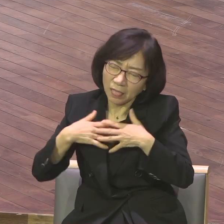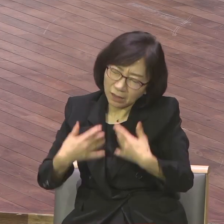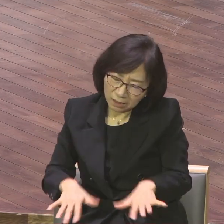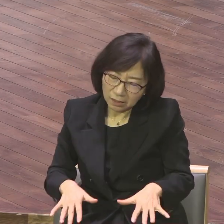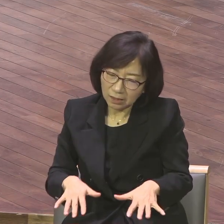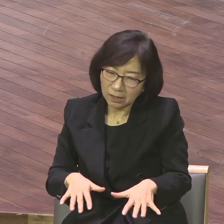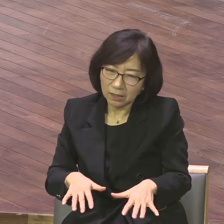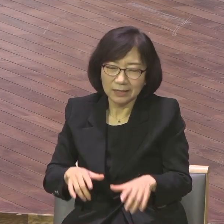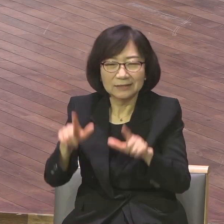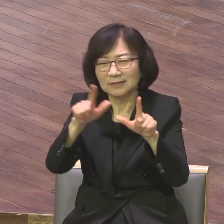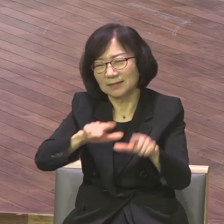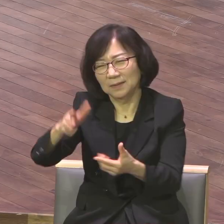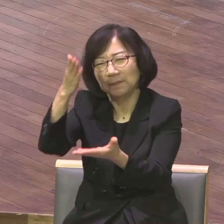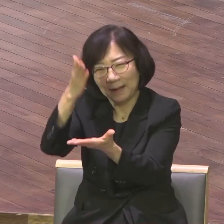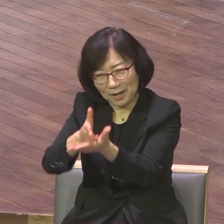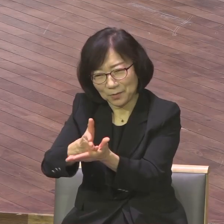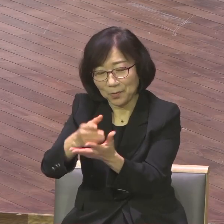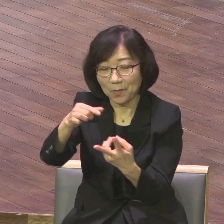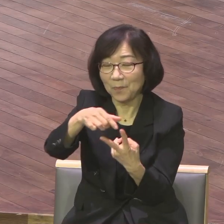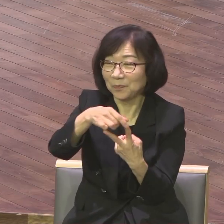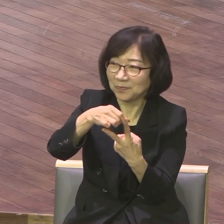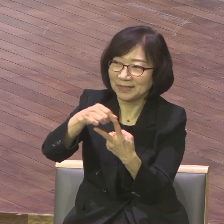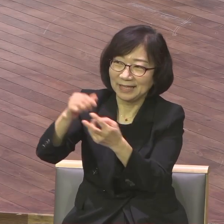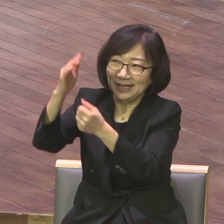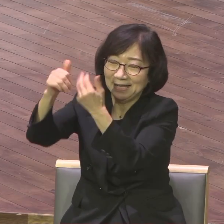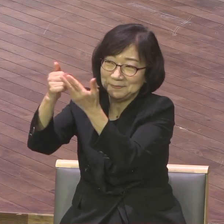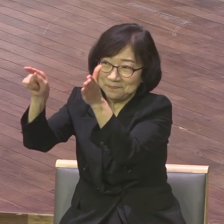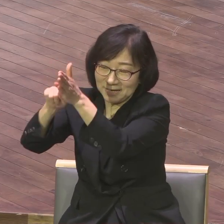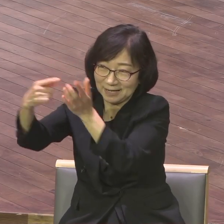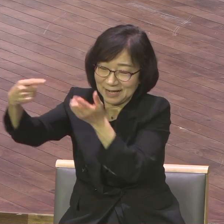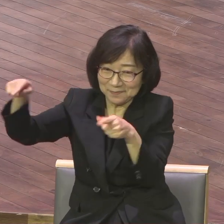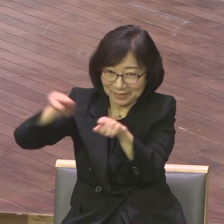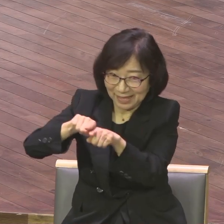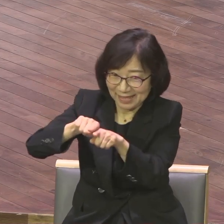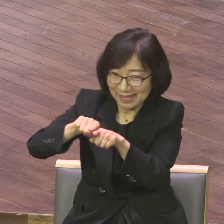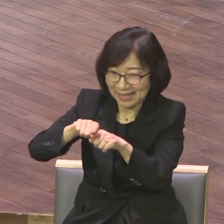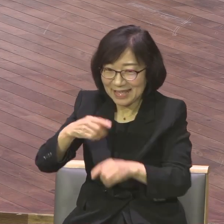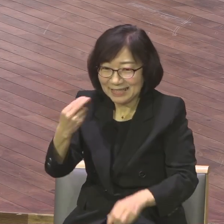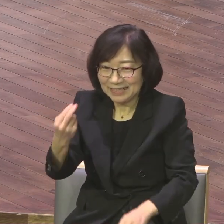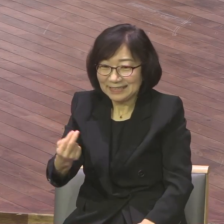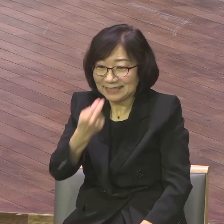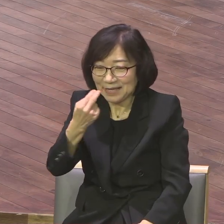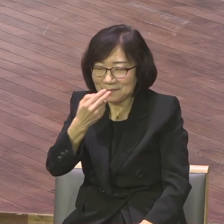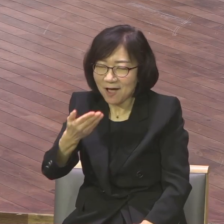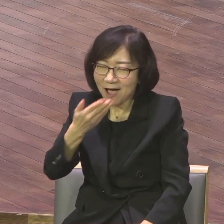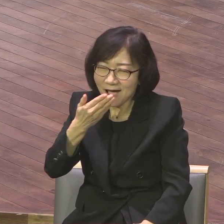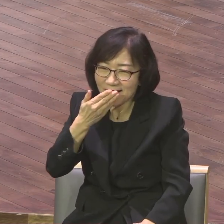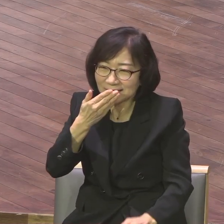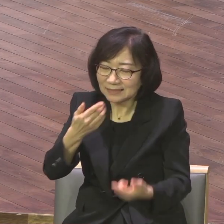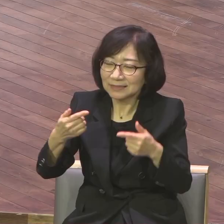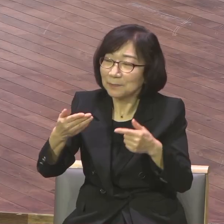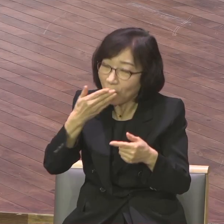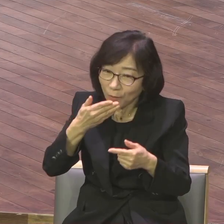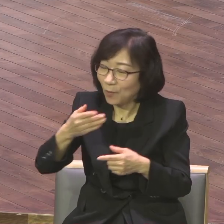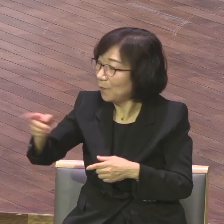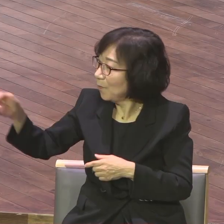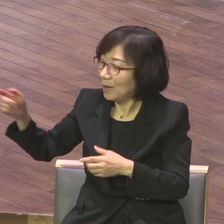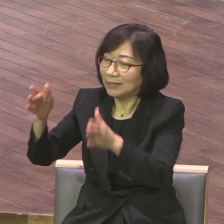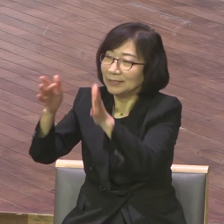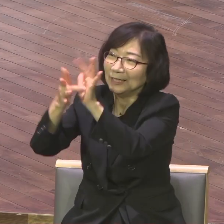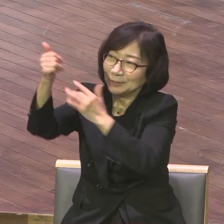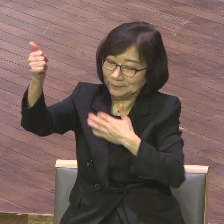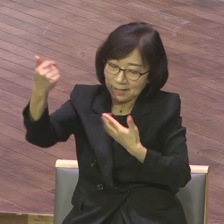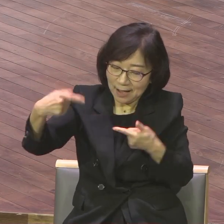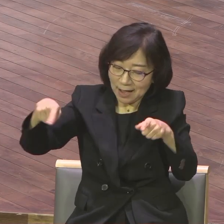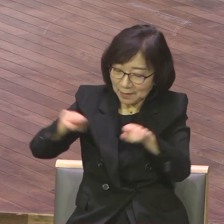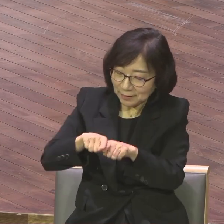말씀이에요. 생명의 양식을 먹는 영적 교제를 통해서 예수님과 나와 함께 하심을